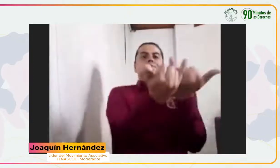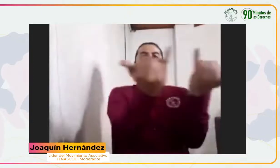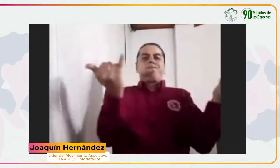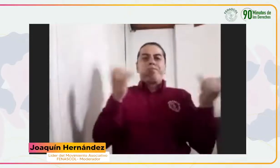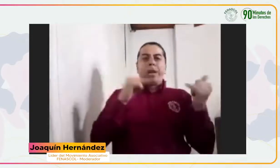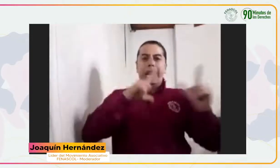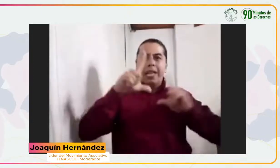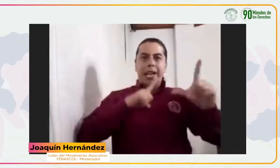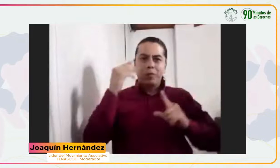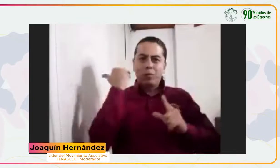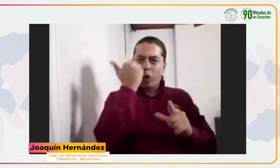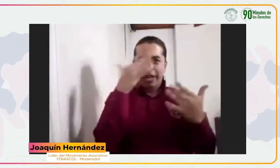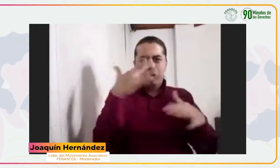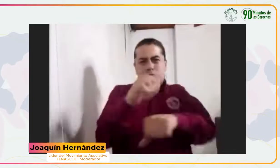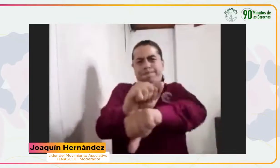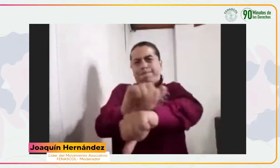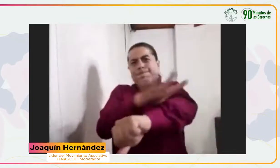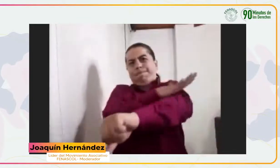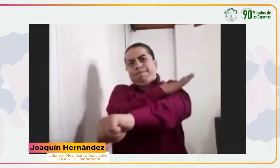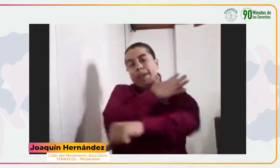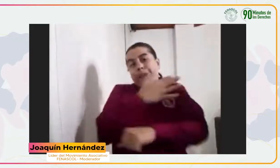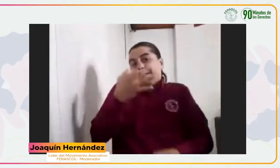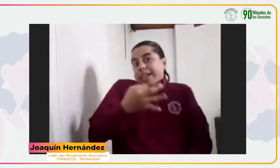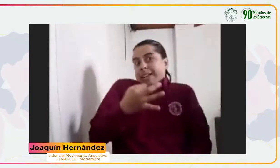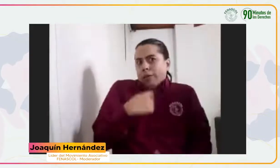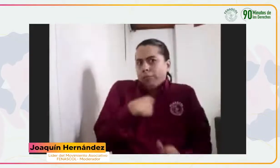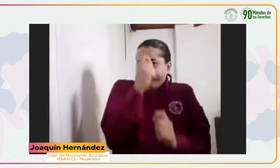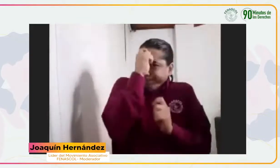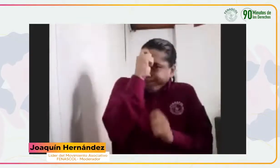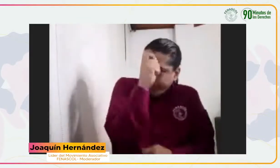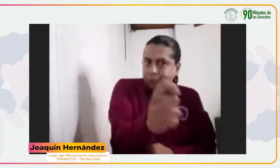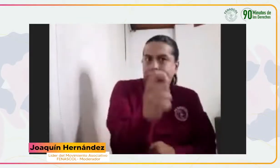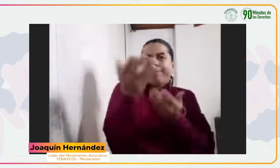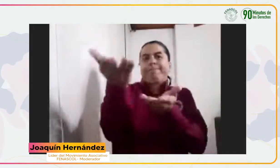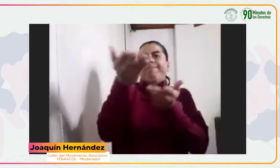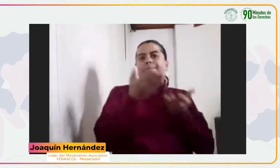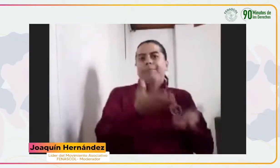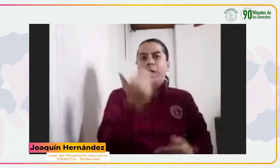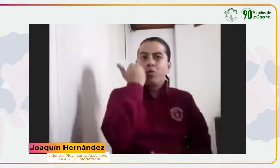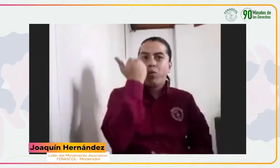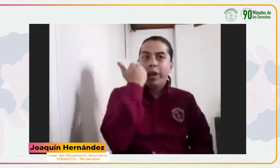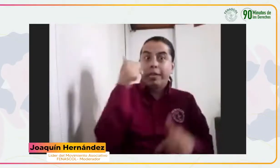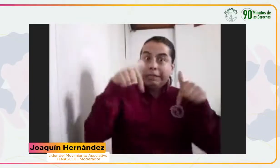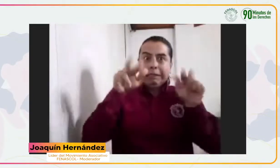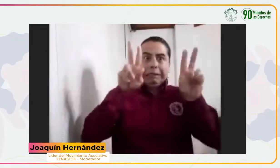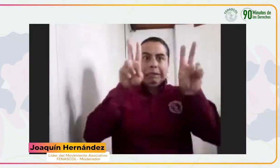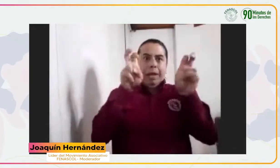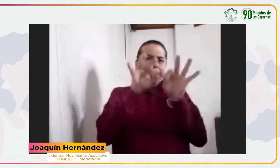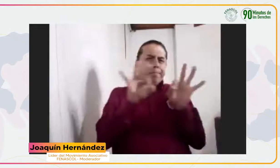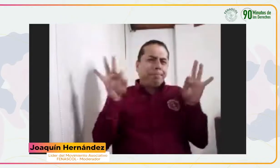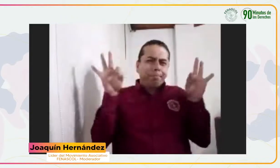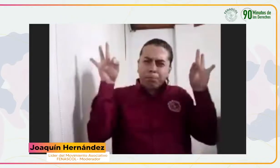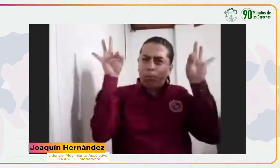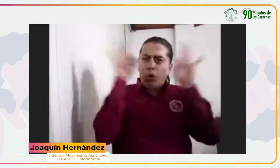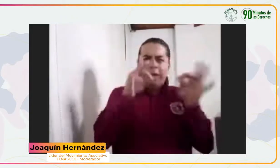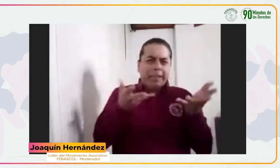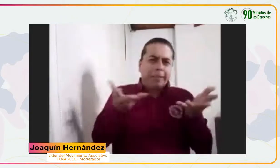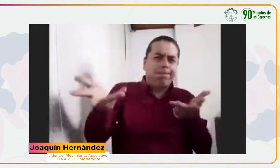que ha estado generación tras generación y que nos llena de gran admiración y mucha emoción